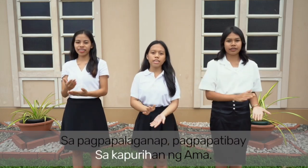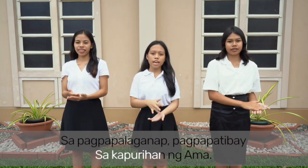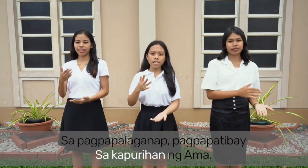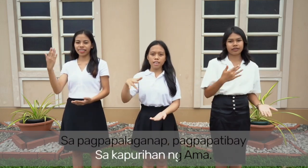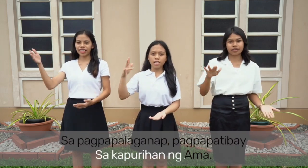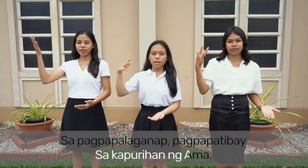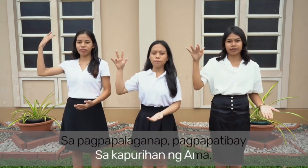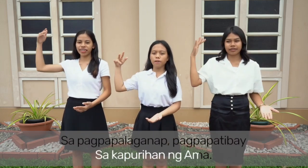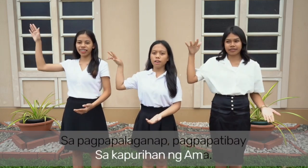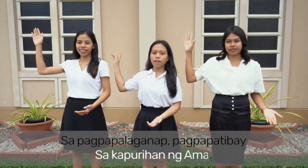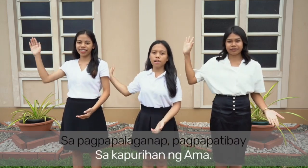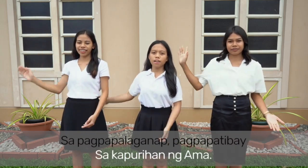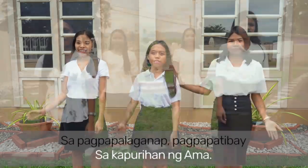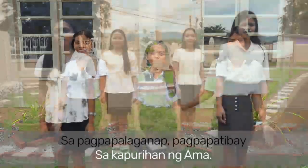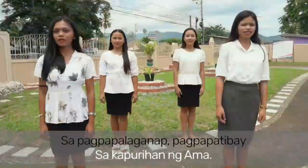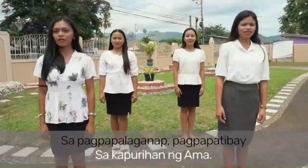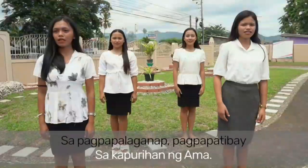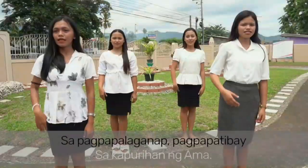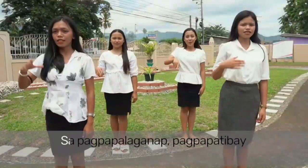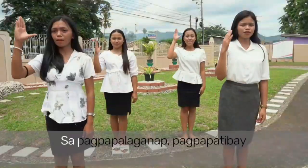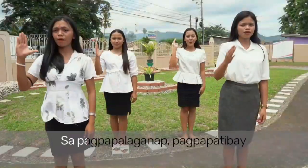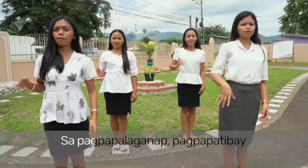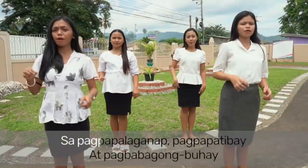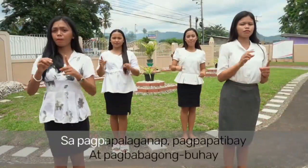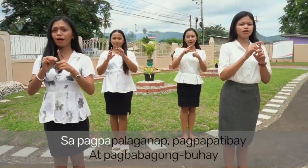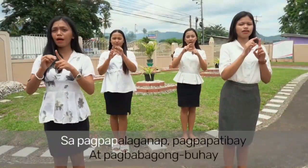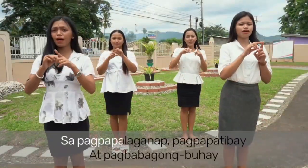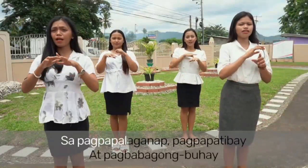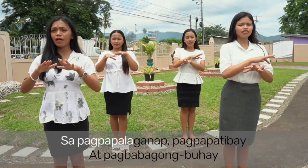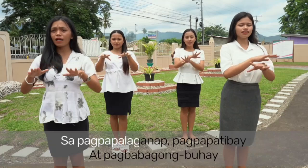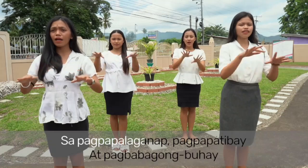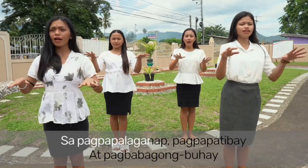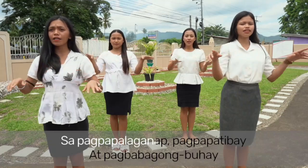kapurihan ng Ama. Sa pagpapalaganap,